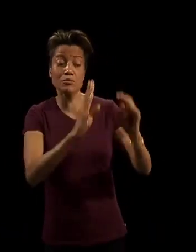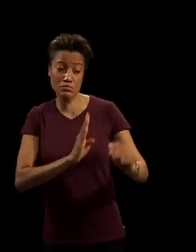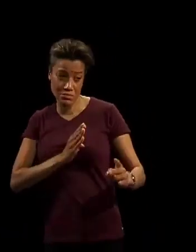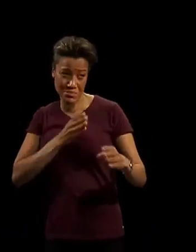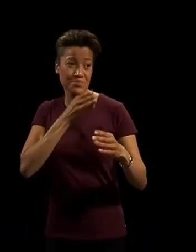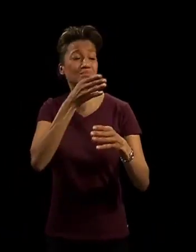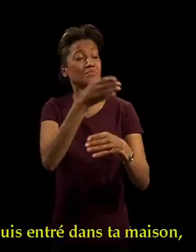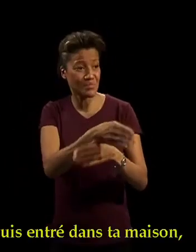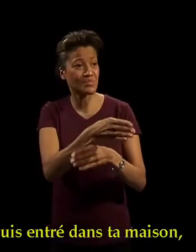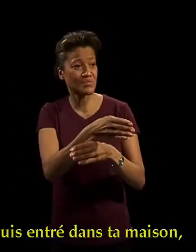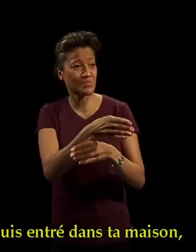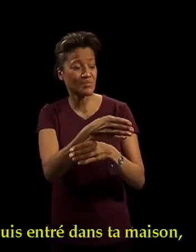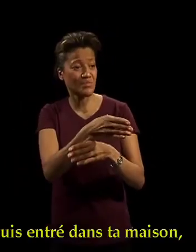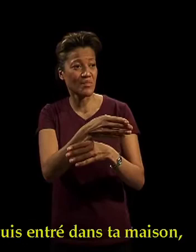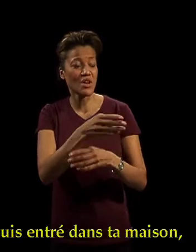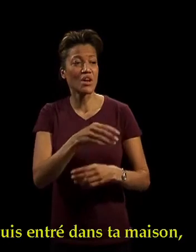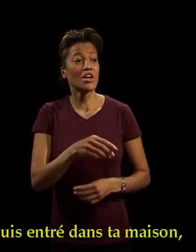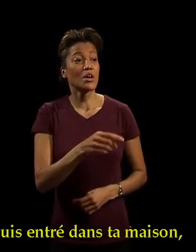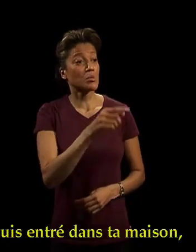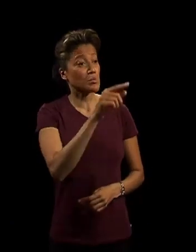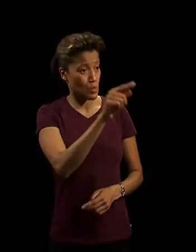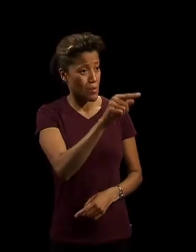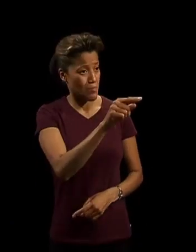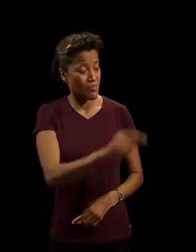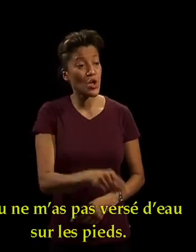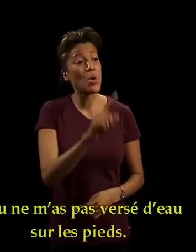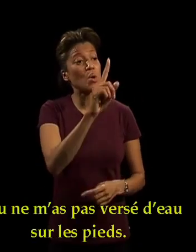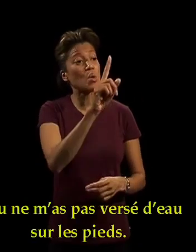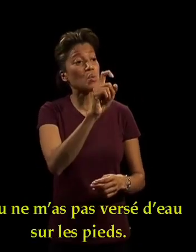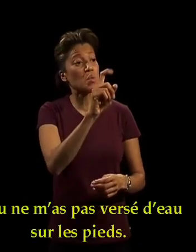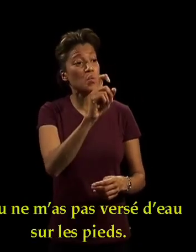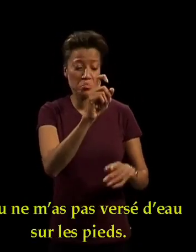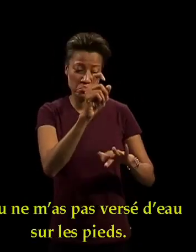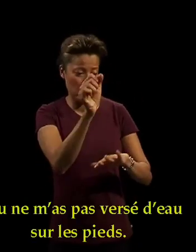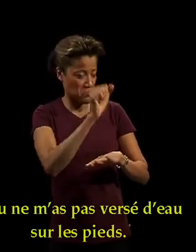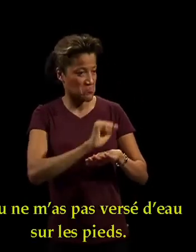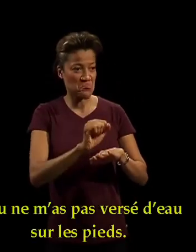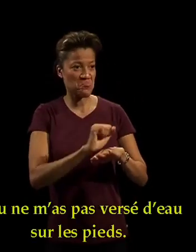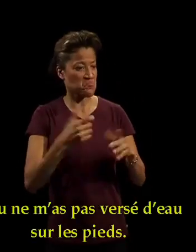Je suis entré dans ta maison et tu ne m'as pas versé d'eau sur les pieds.